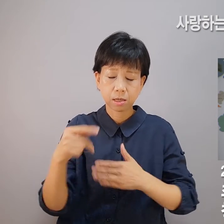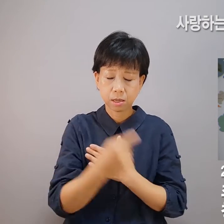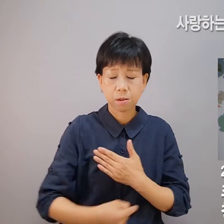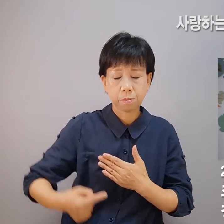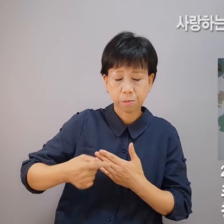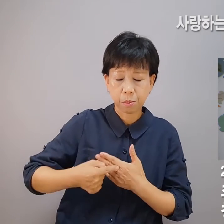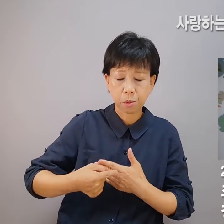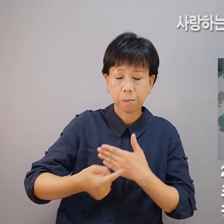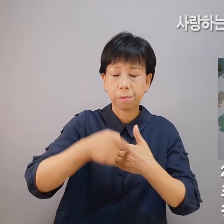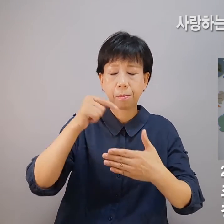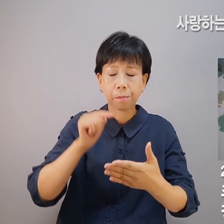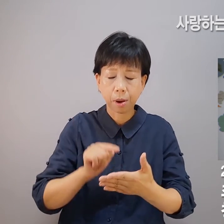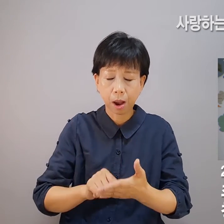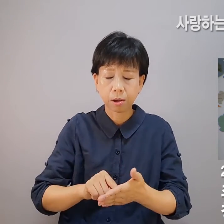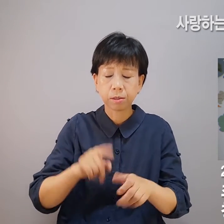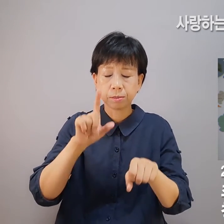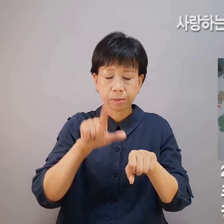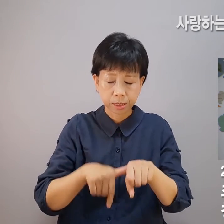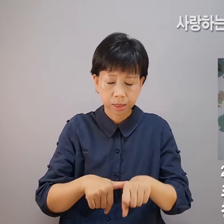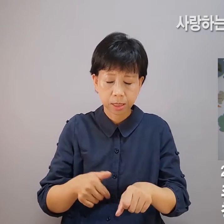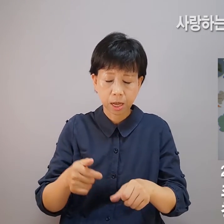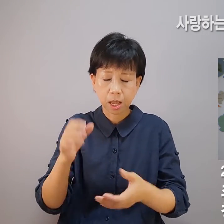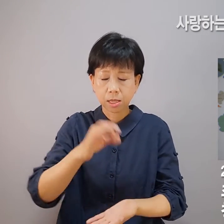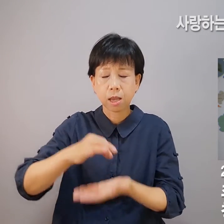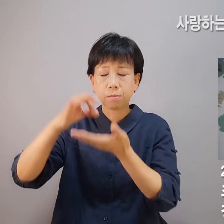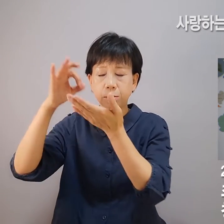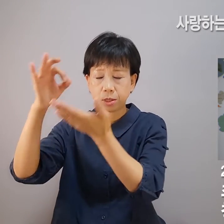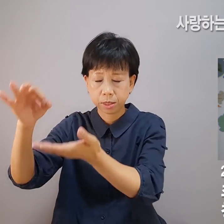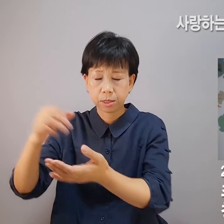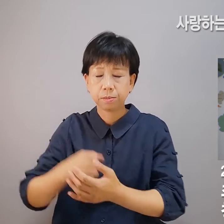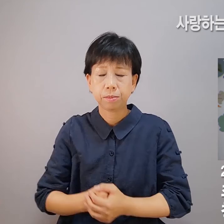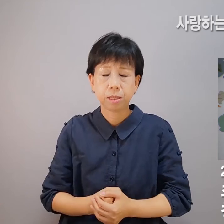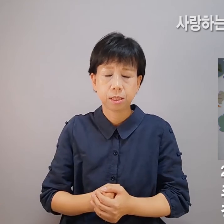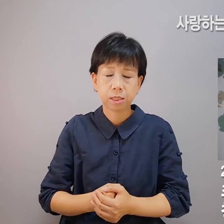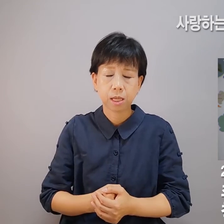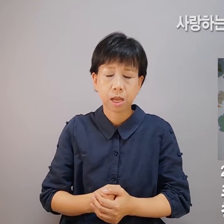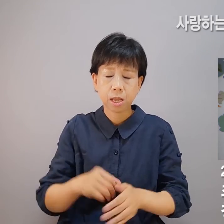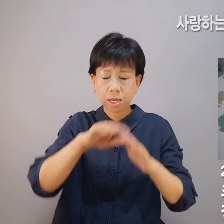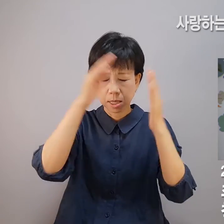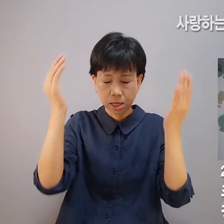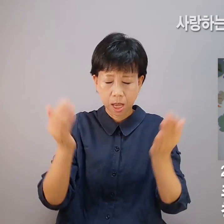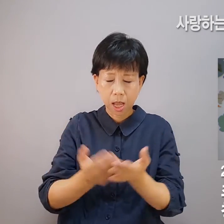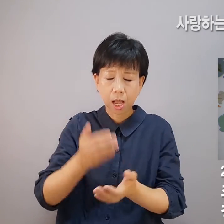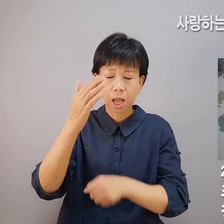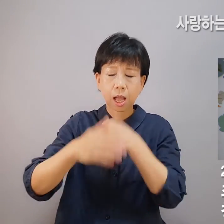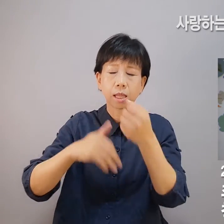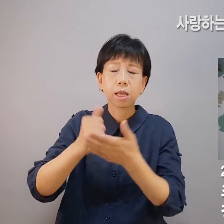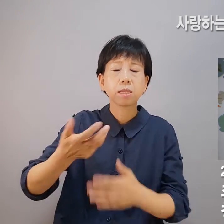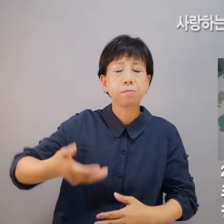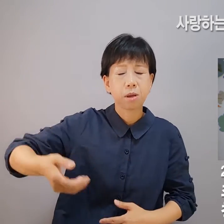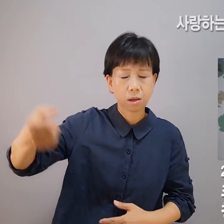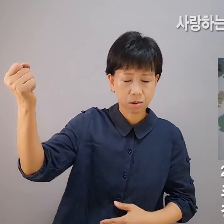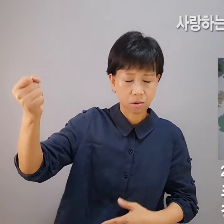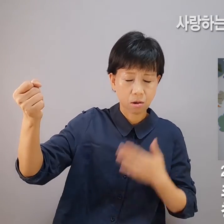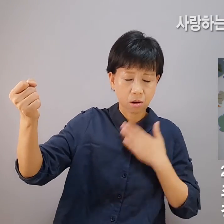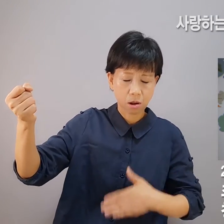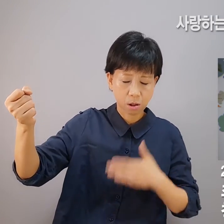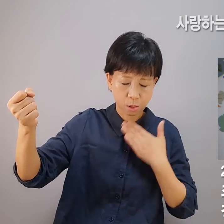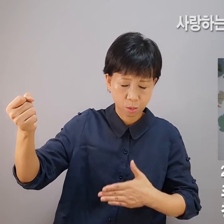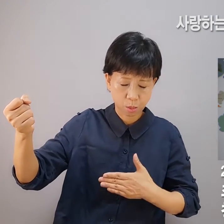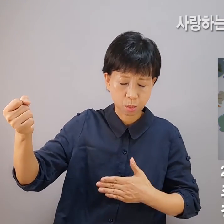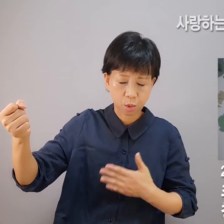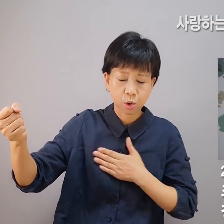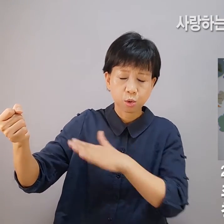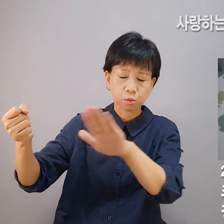몸 드리고 마음 드리고 시간 드립니다. 예물로도 올려드립니다. 다 하나님의 것임을 알고